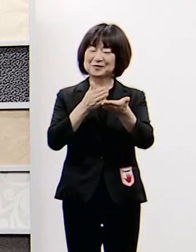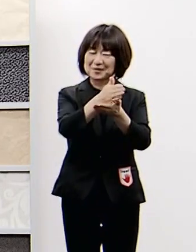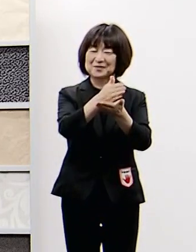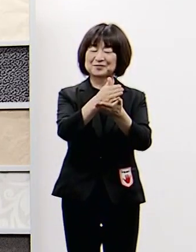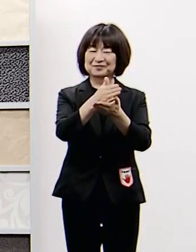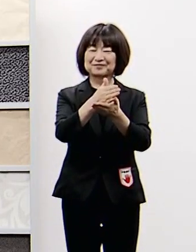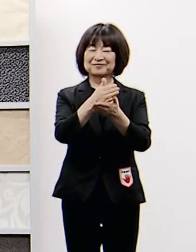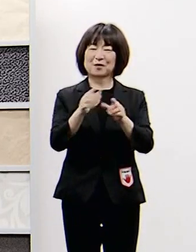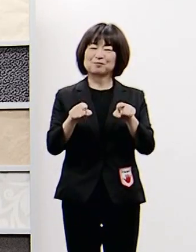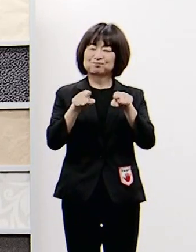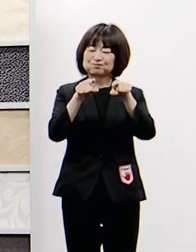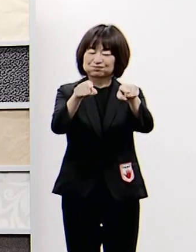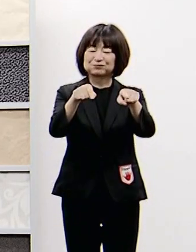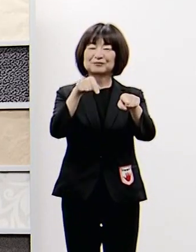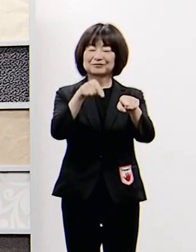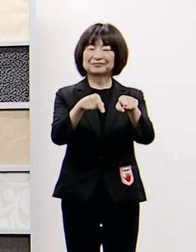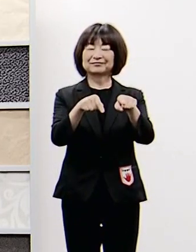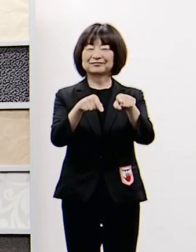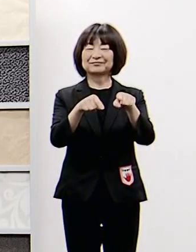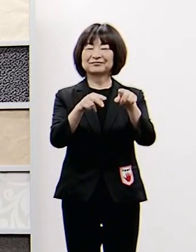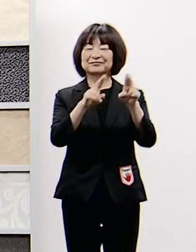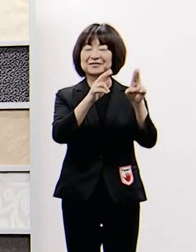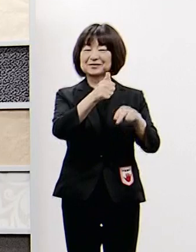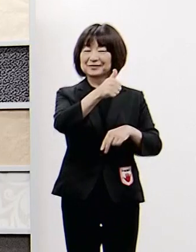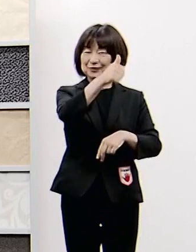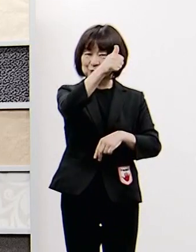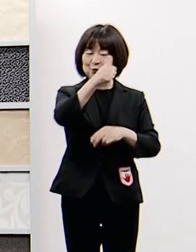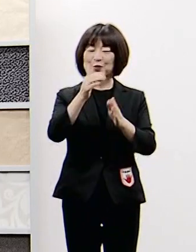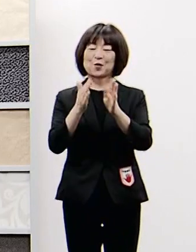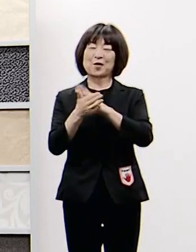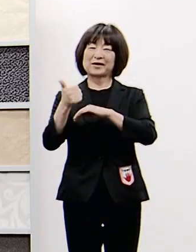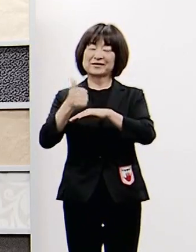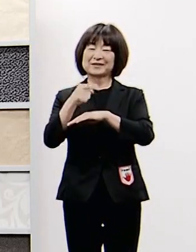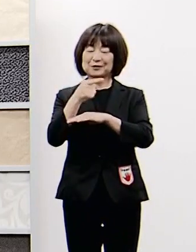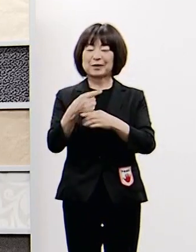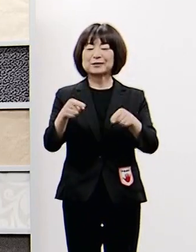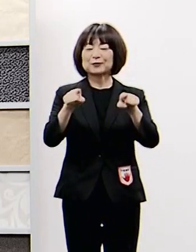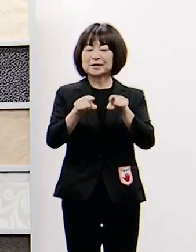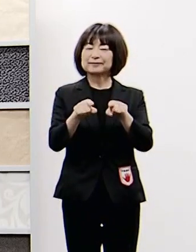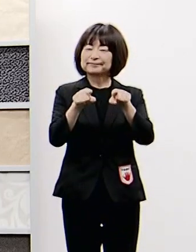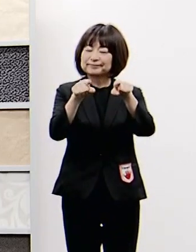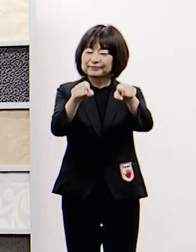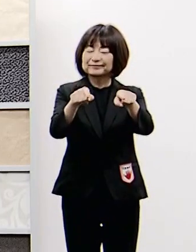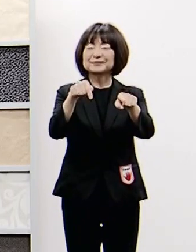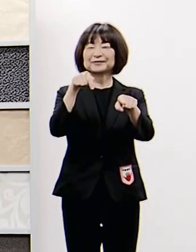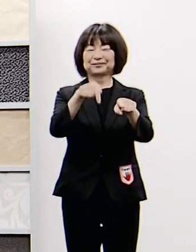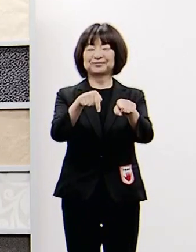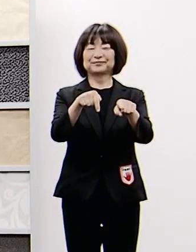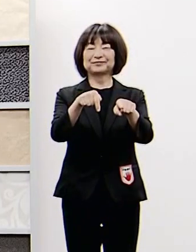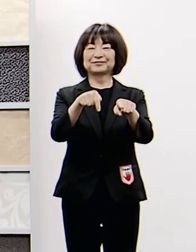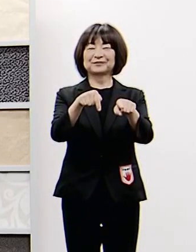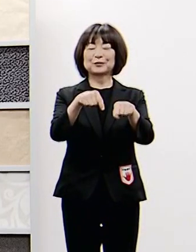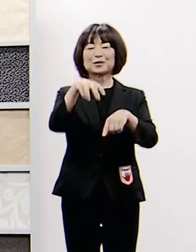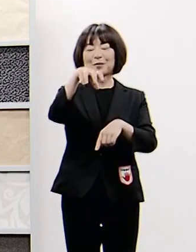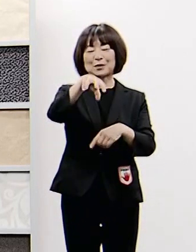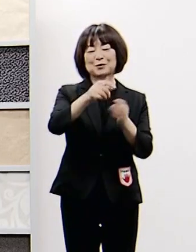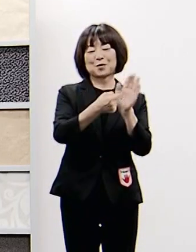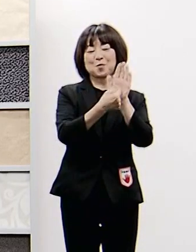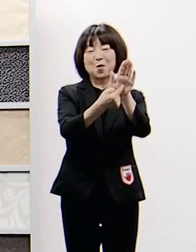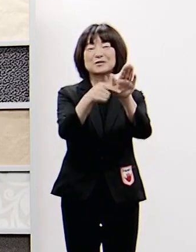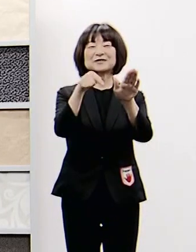その2社がですね協力している県と富士急が一緒に並んでいるような場所がねあっ